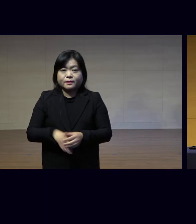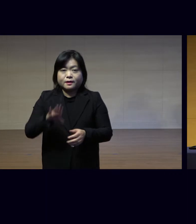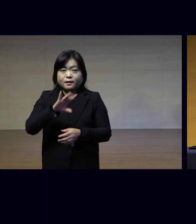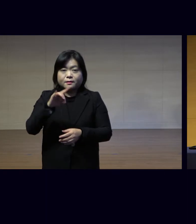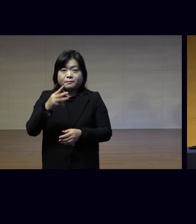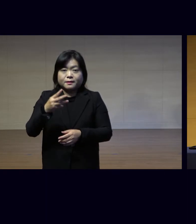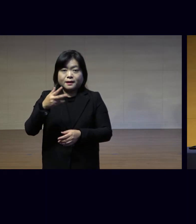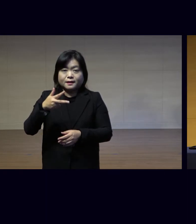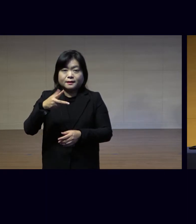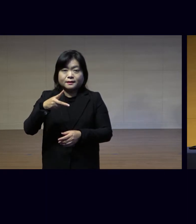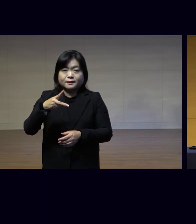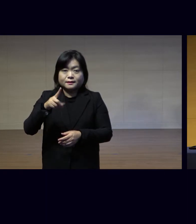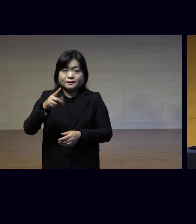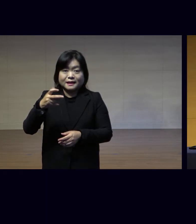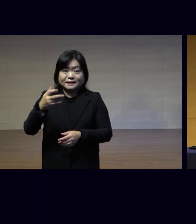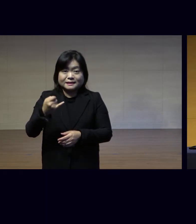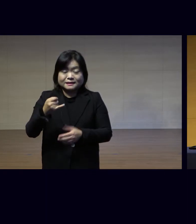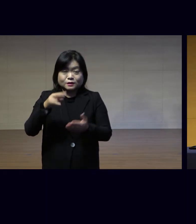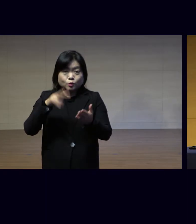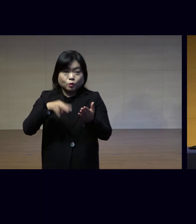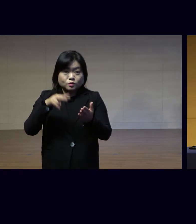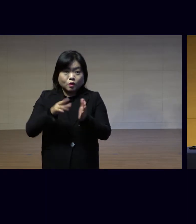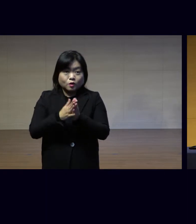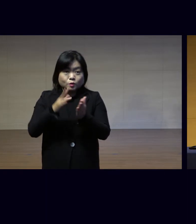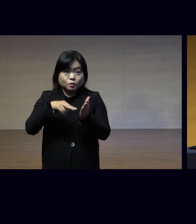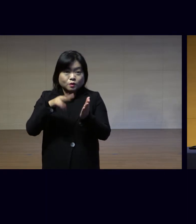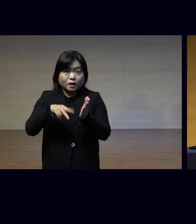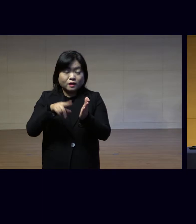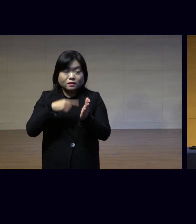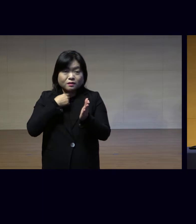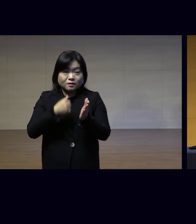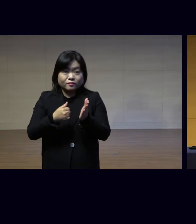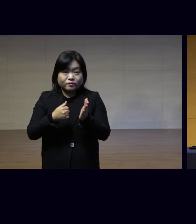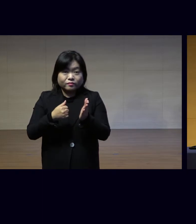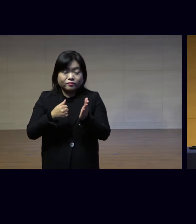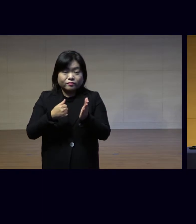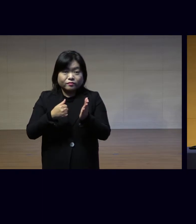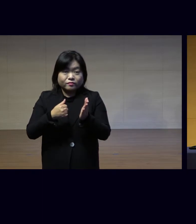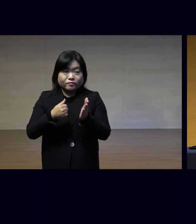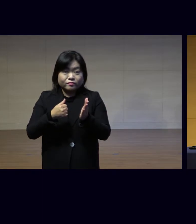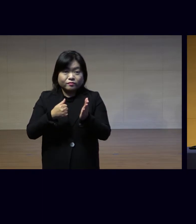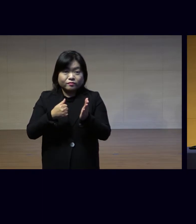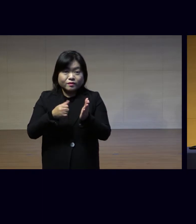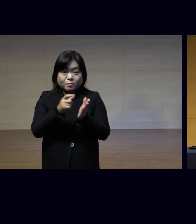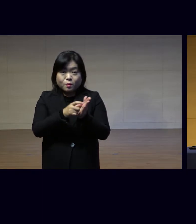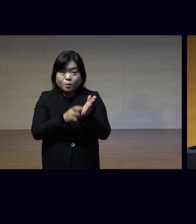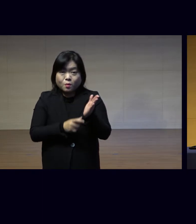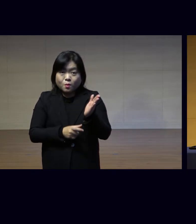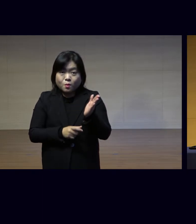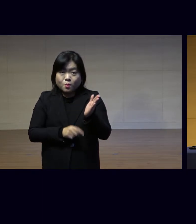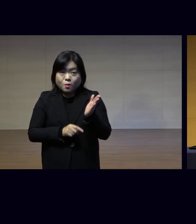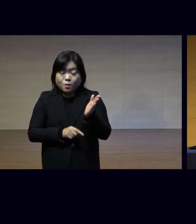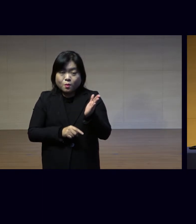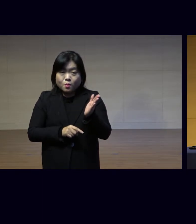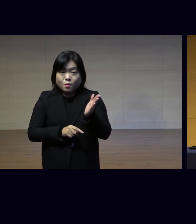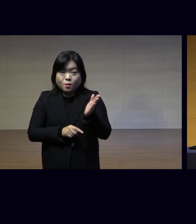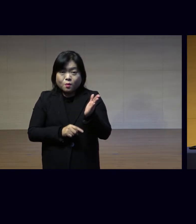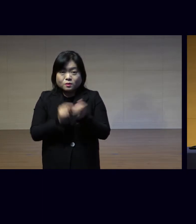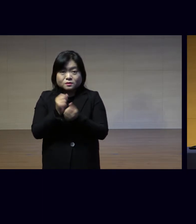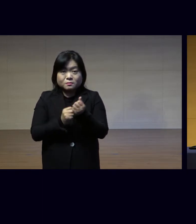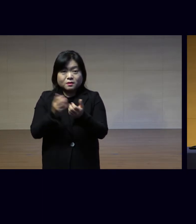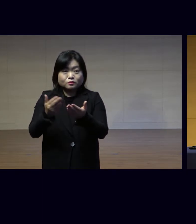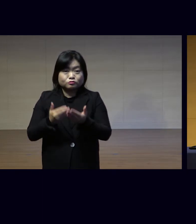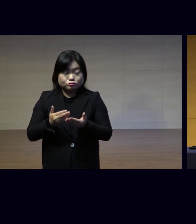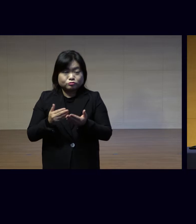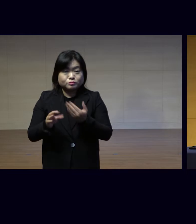발자크가 독서했던 그 젊은 시절에 독서했던 목록들 한번 관계 쭉 한번 설명해 주시면 첫 번째